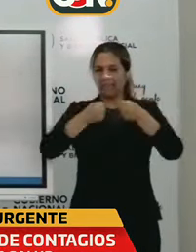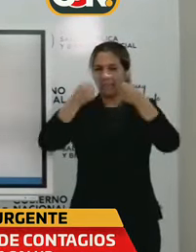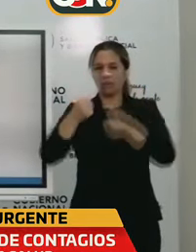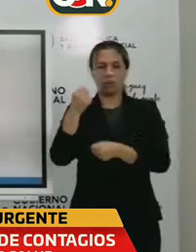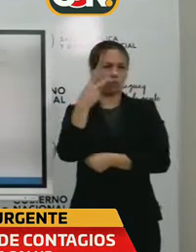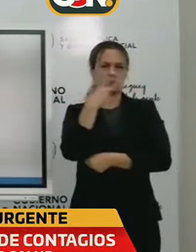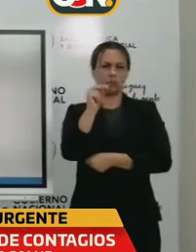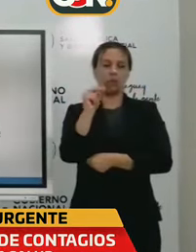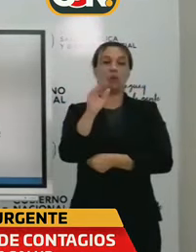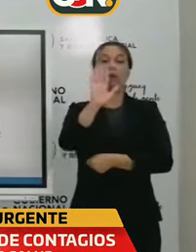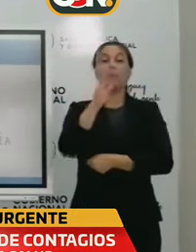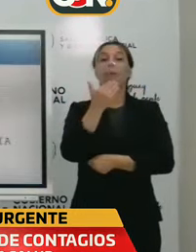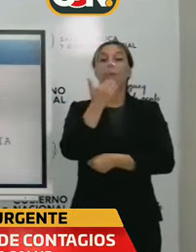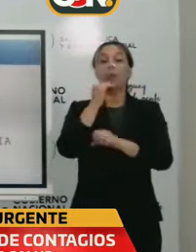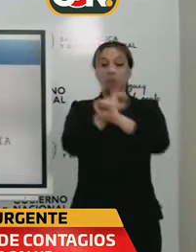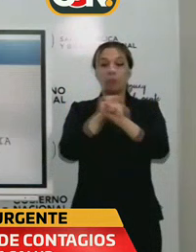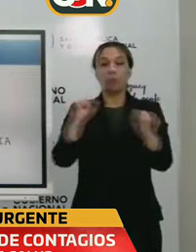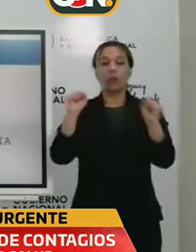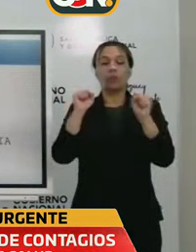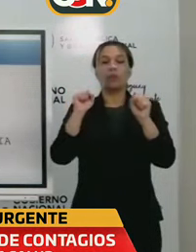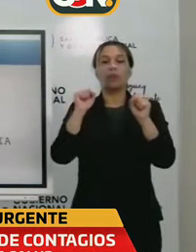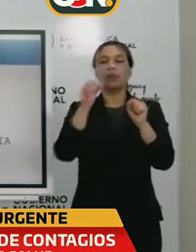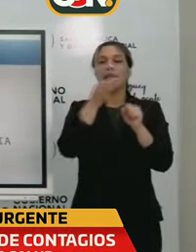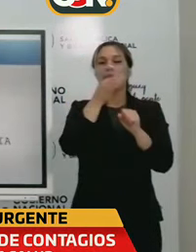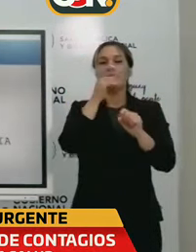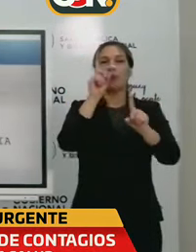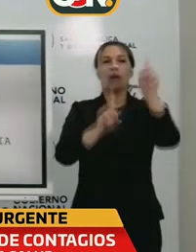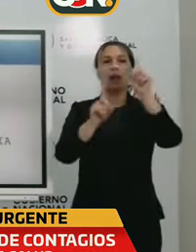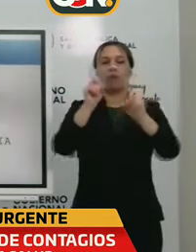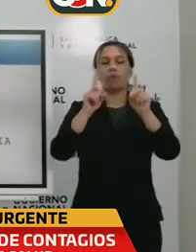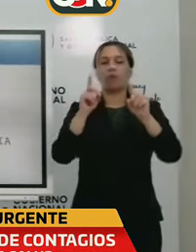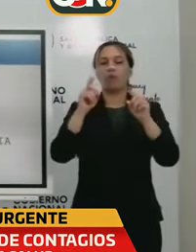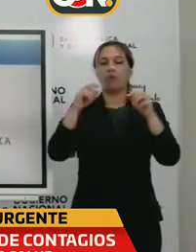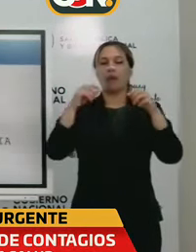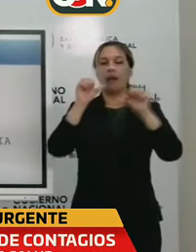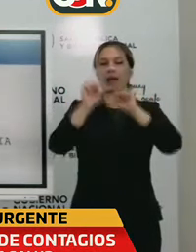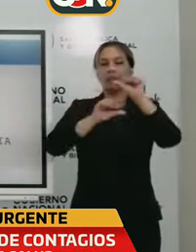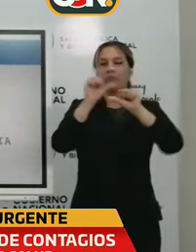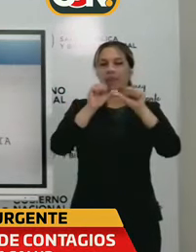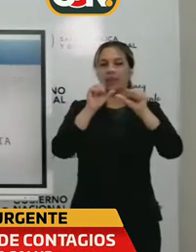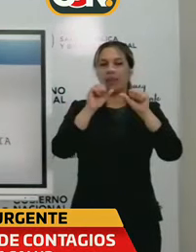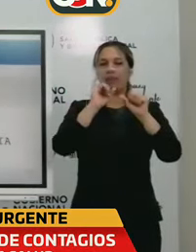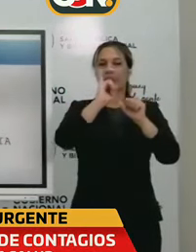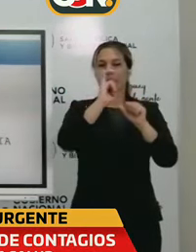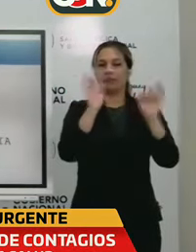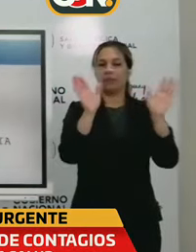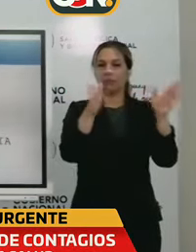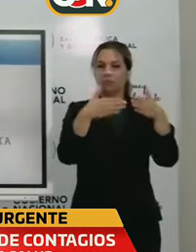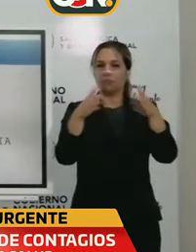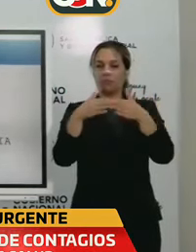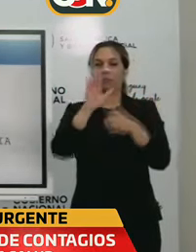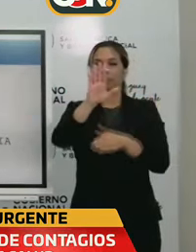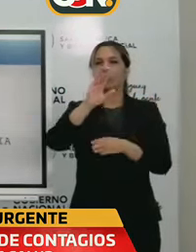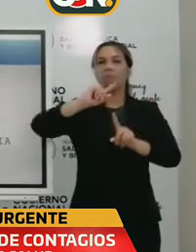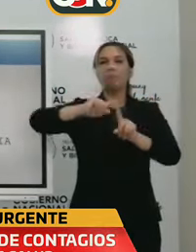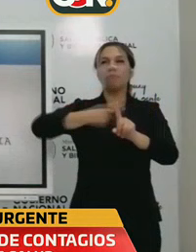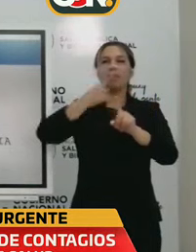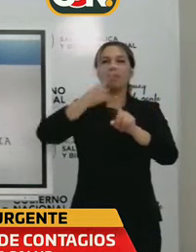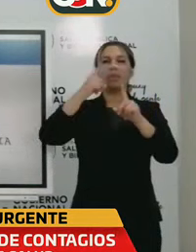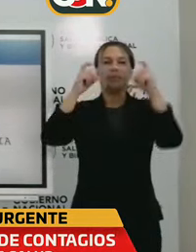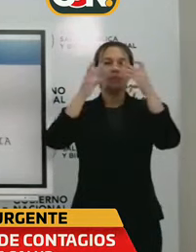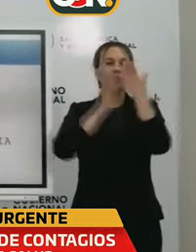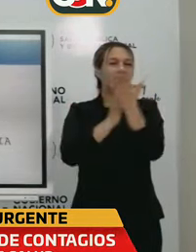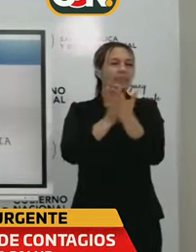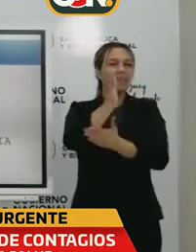ocio, principalmente basado en lo que venimos haciendo, ¿verdad? La toma de conciencia, estamos en el mes del encuentro, diciembre es el lugar,